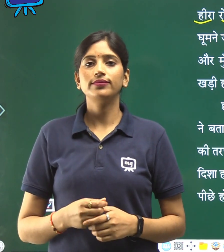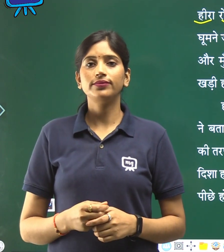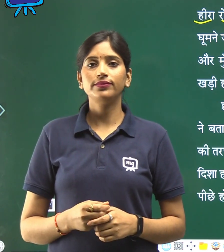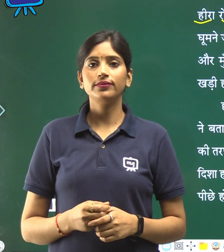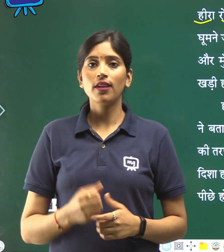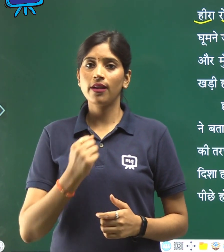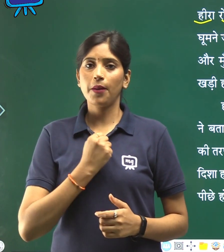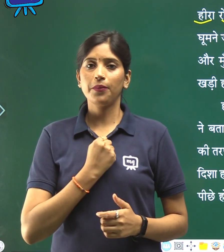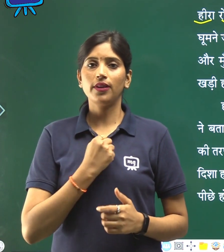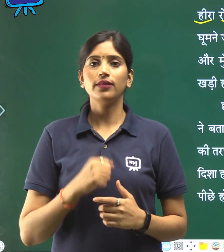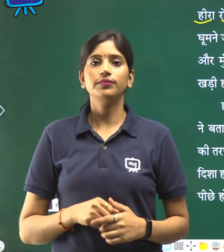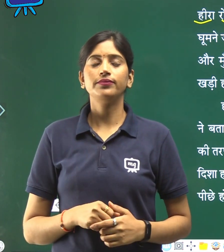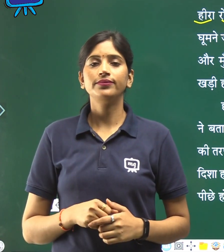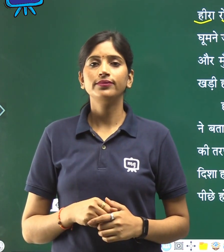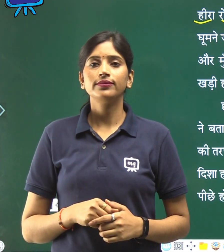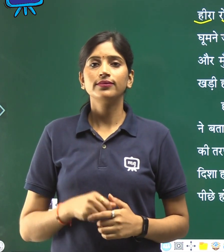अपने